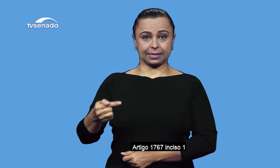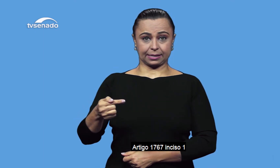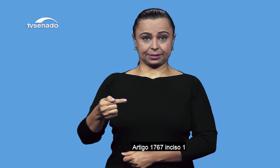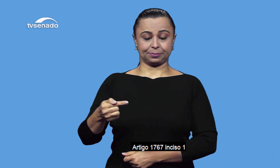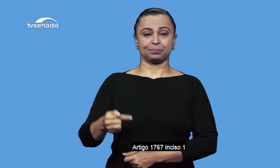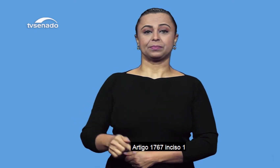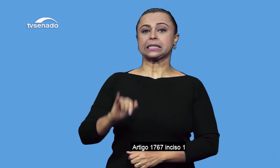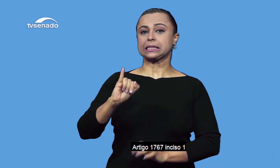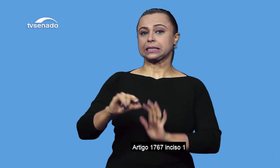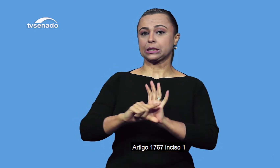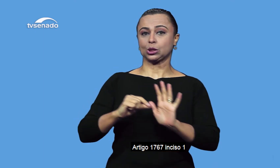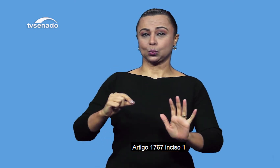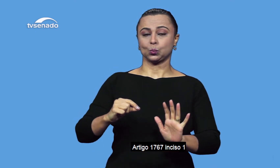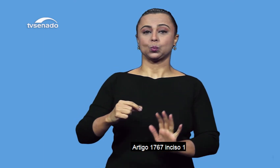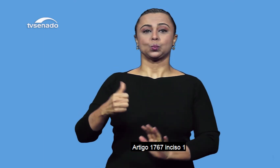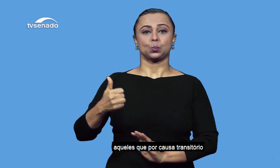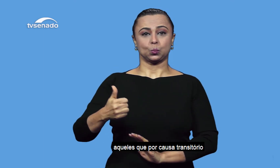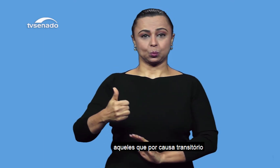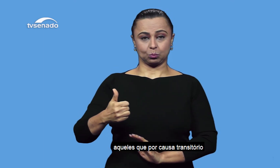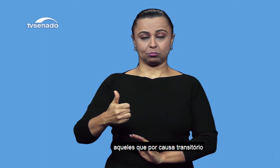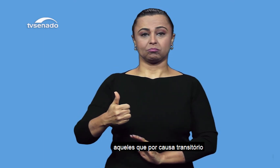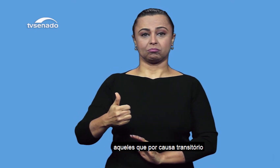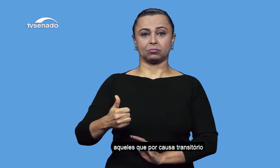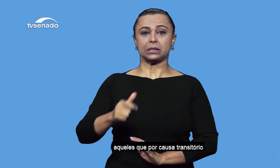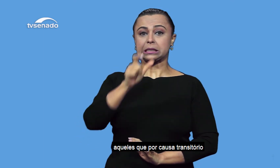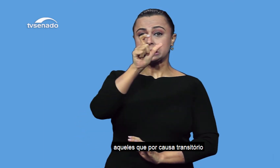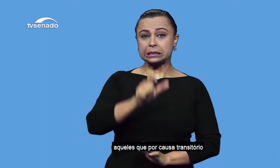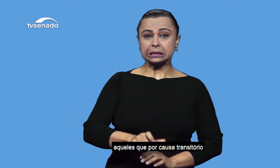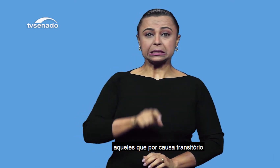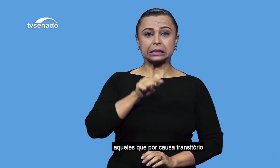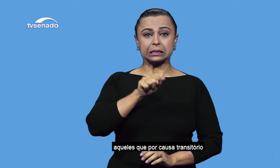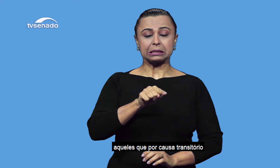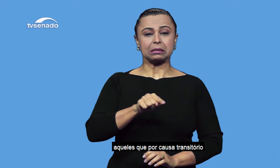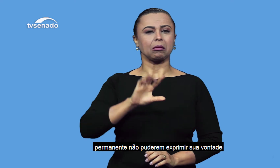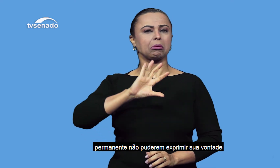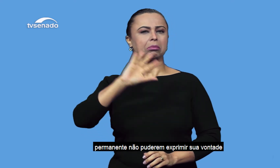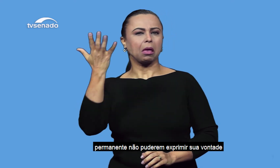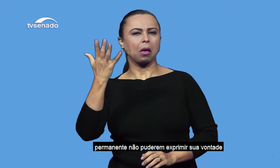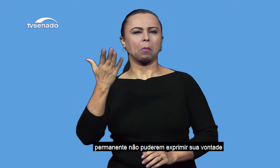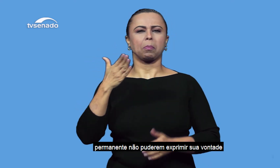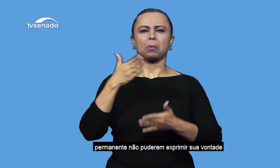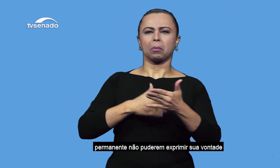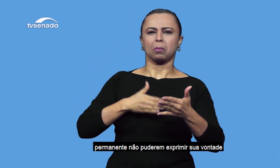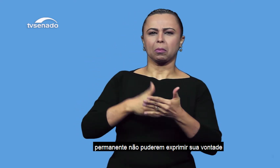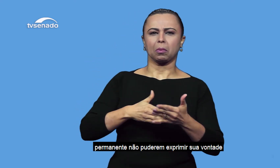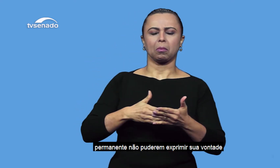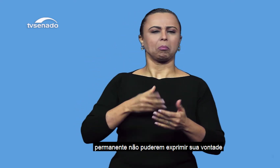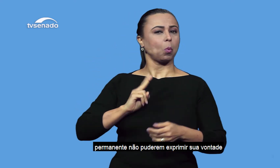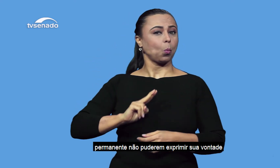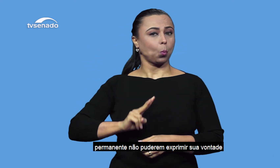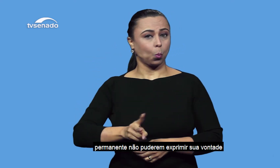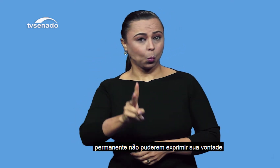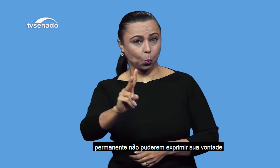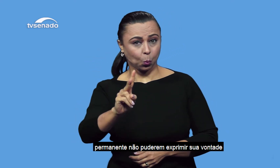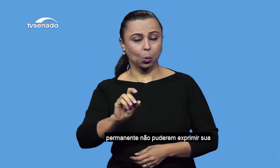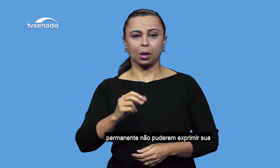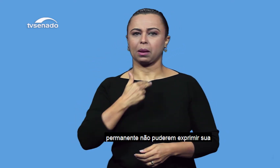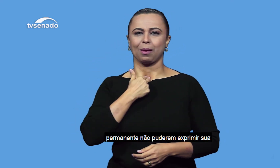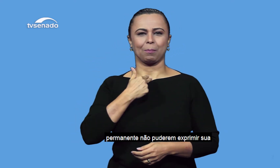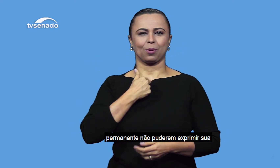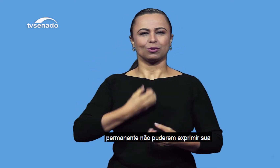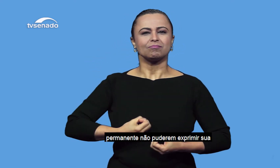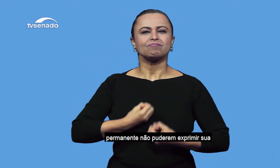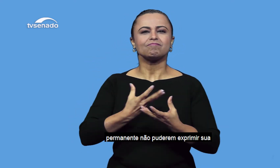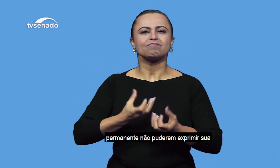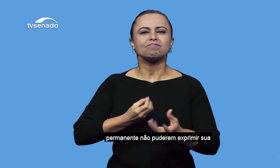1767 inciso 1 aqueles que por causa transitório permanente não puderem exprimir